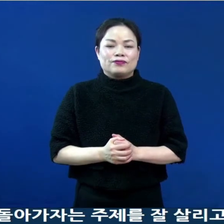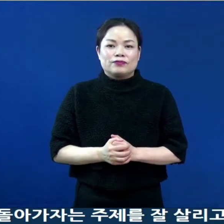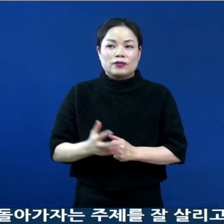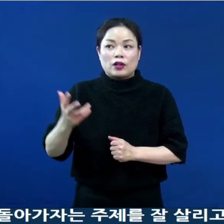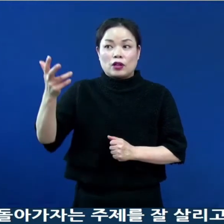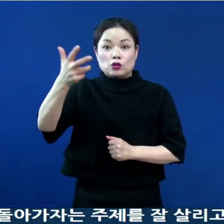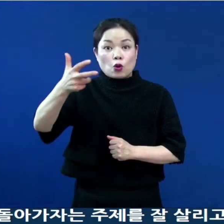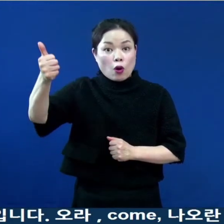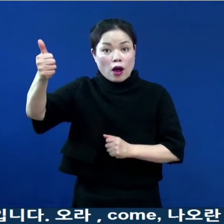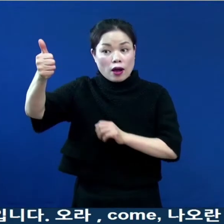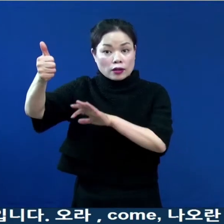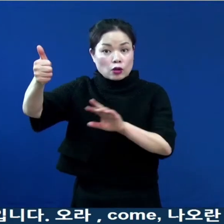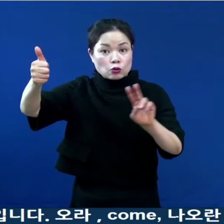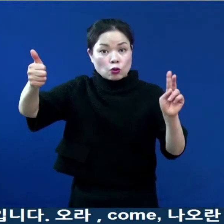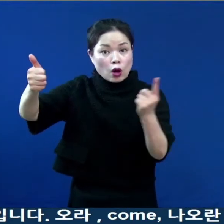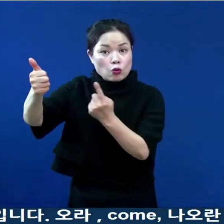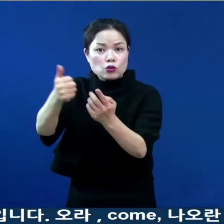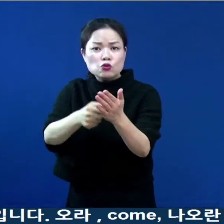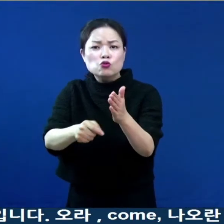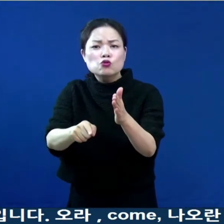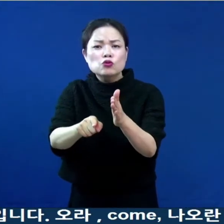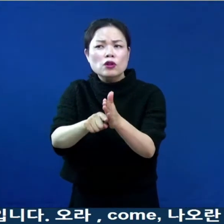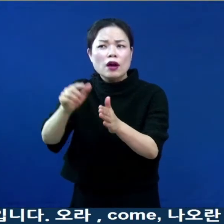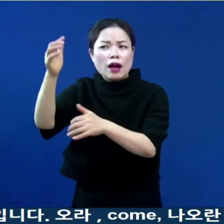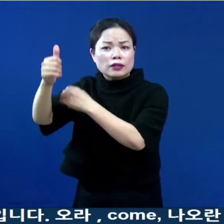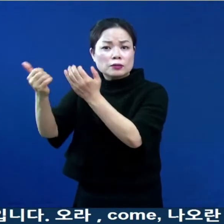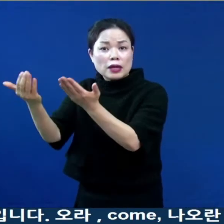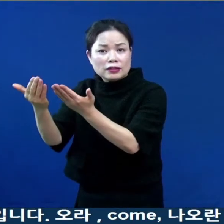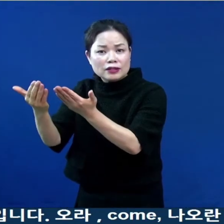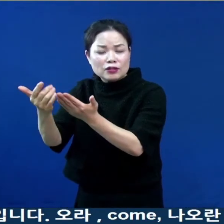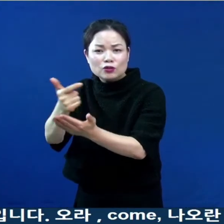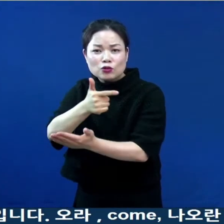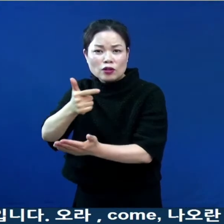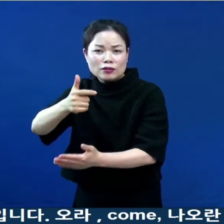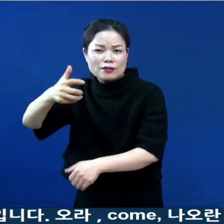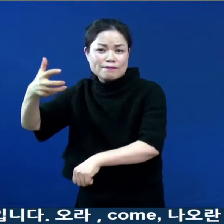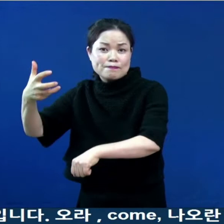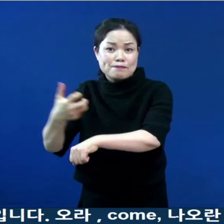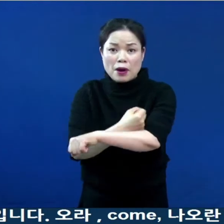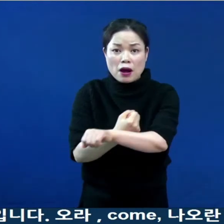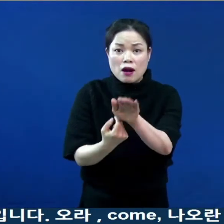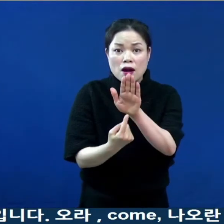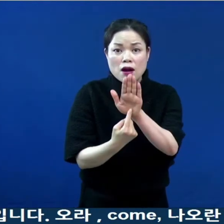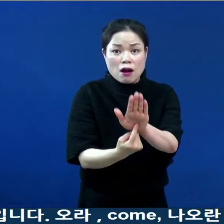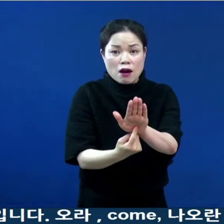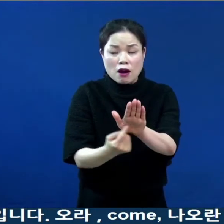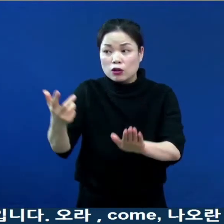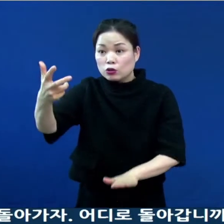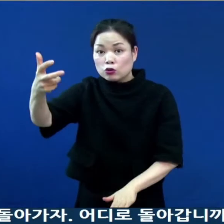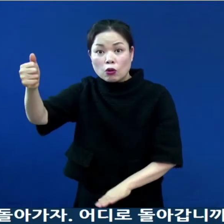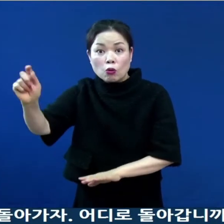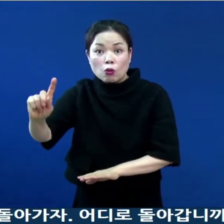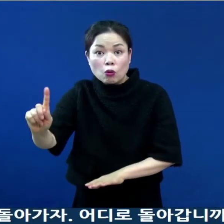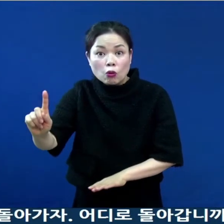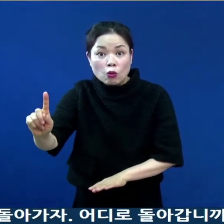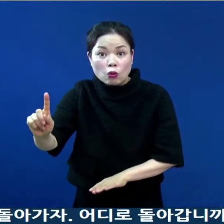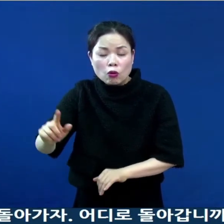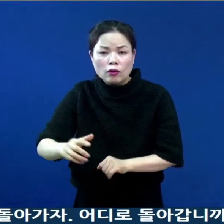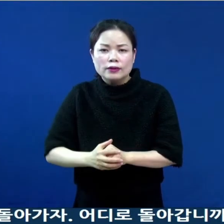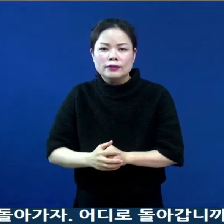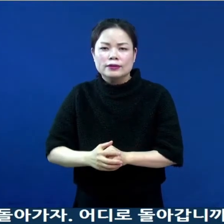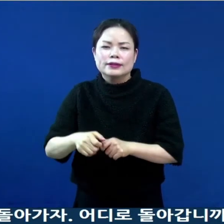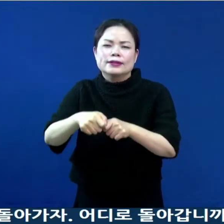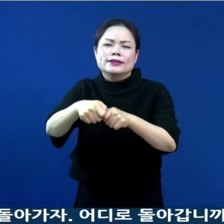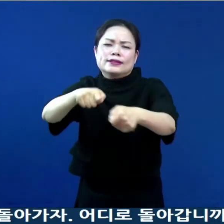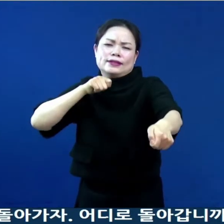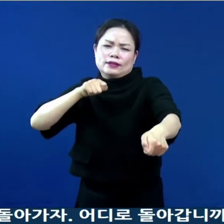여호와께로 돌아가기 위해서 여호와께서 하신 일을 보니까 좀 굉장히 강한 표현이 되어 있어요. 여호와께서 우리를 어떻게 했어요?